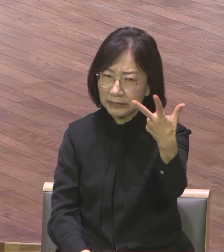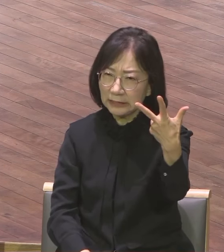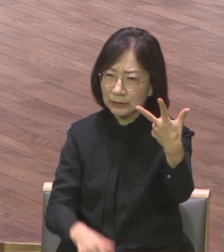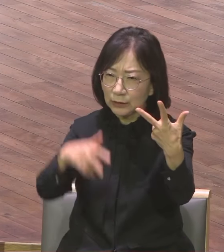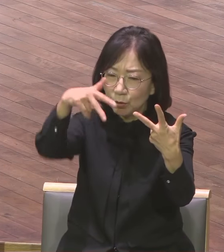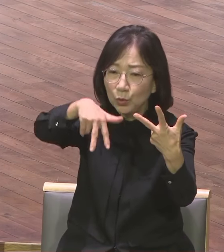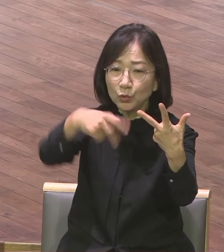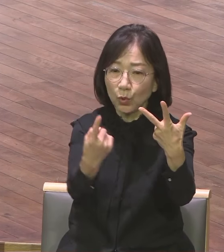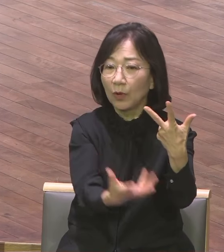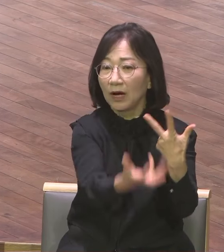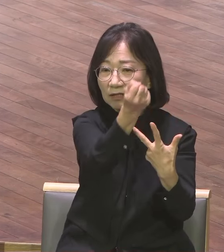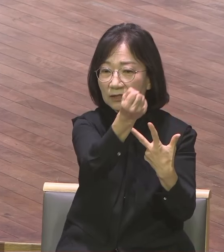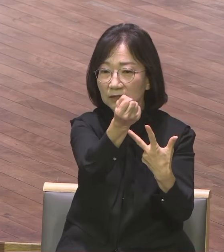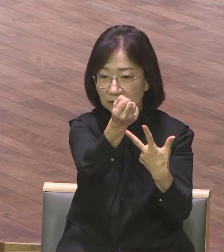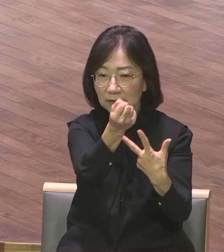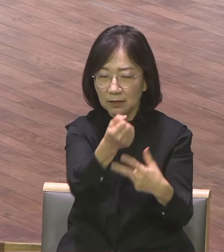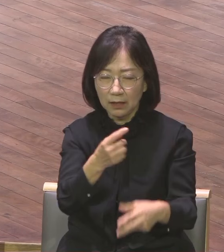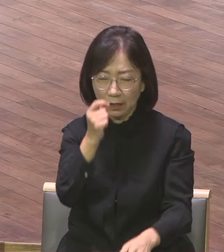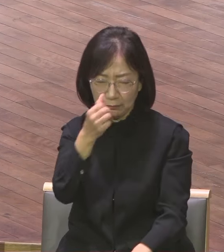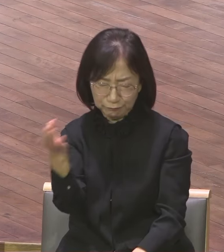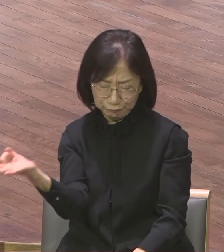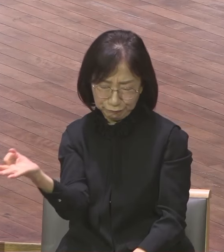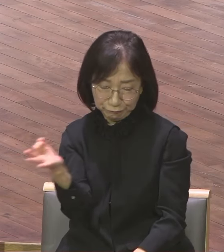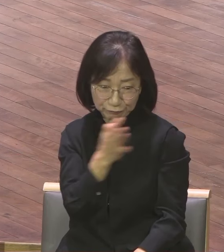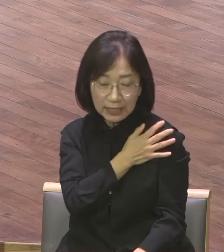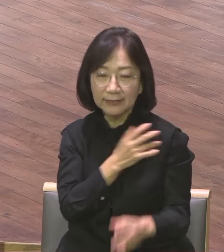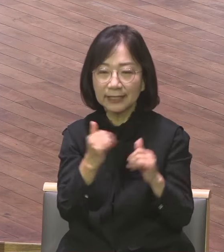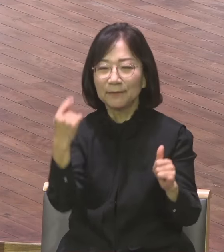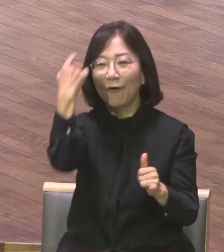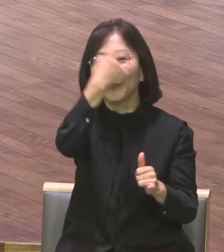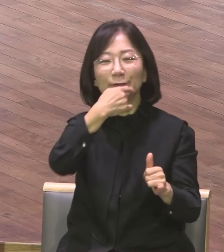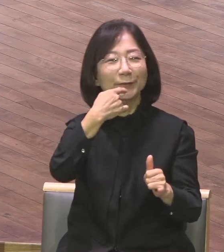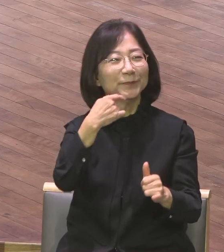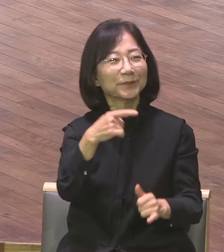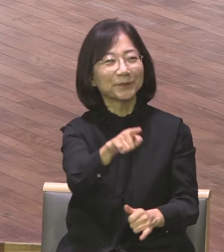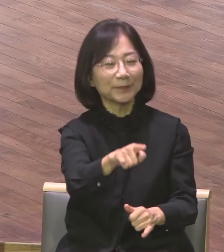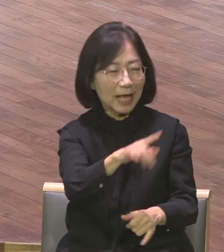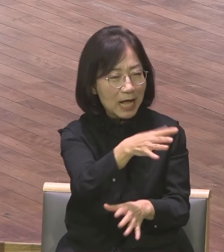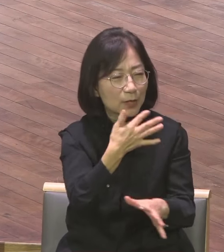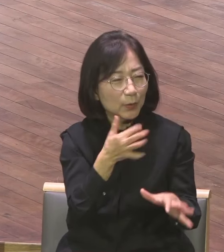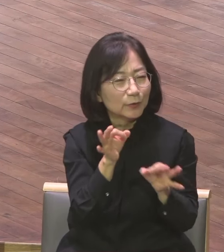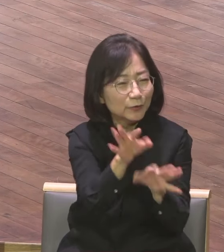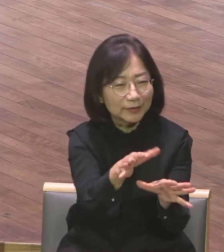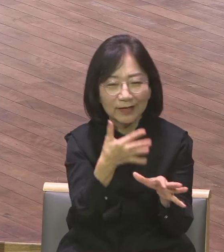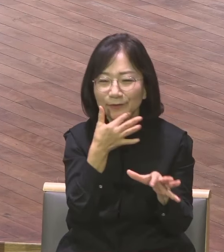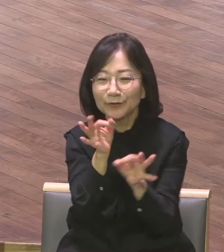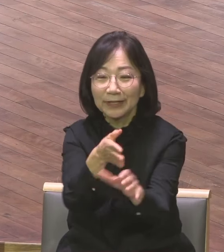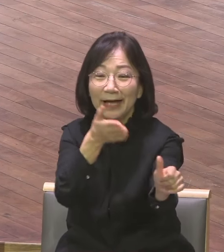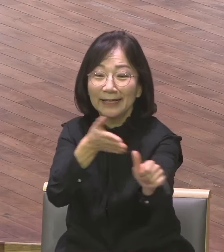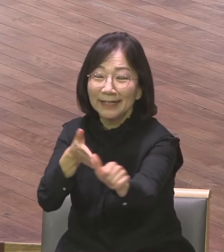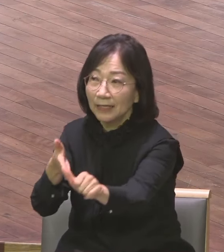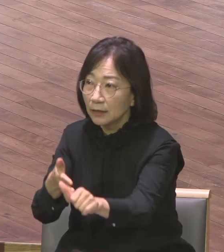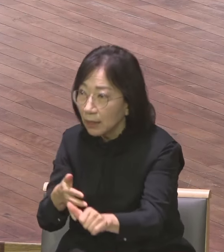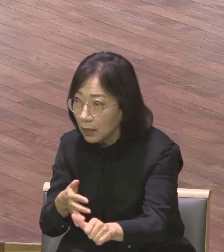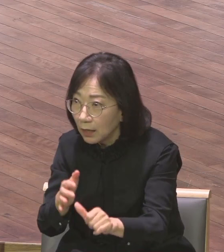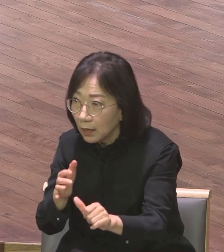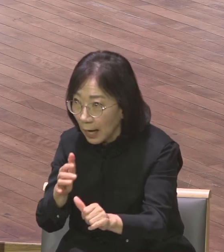그러니까 어마어마한 부자가 나와가지고 투자하라고 해서 투자를 했어요. 수백만 불 했는데